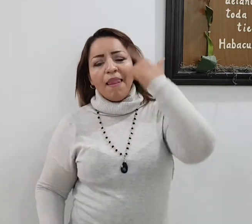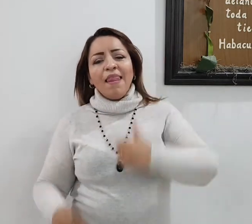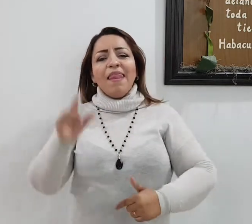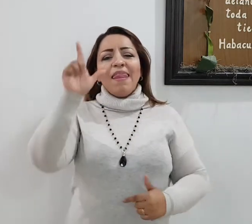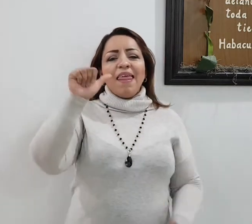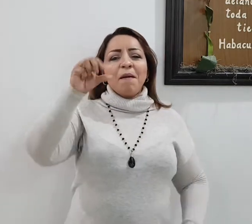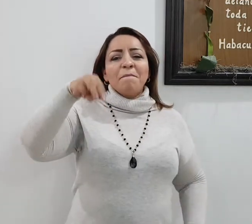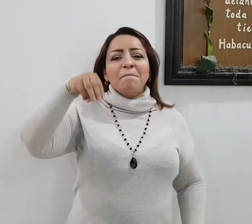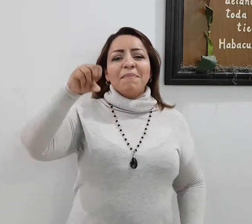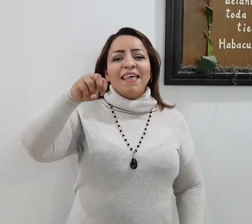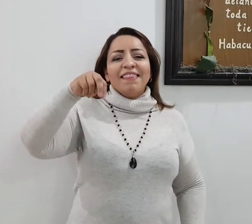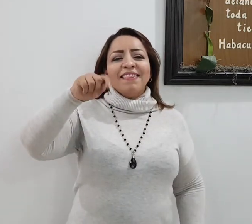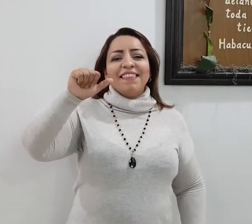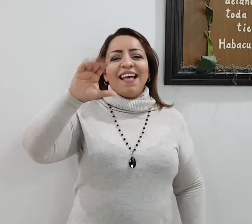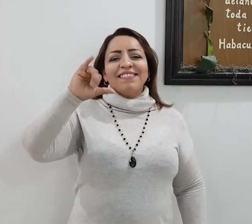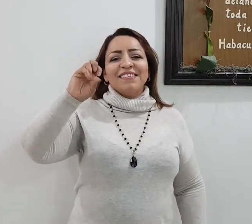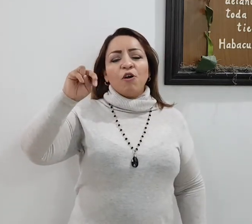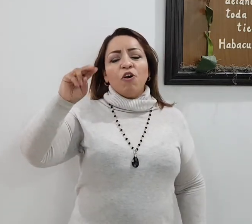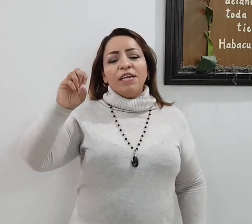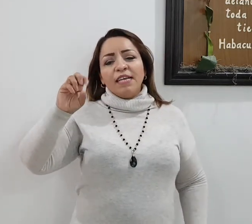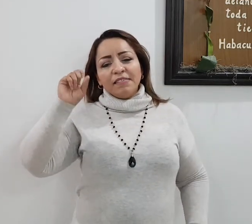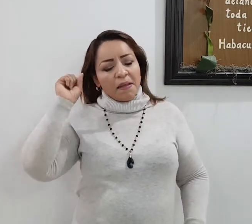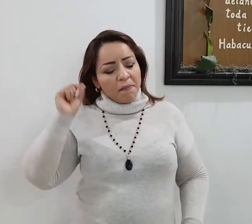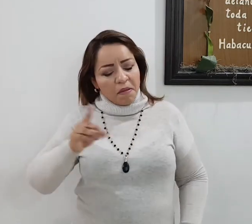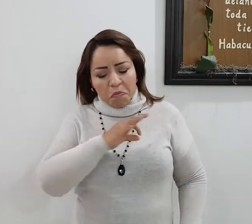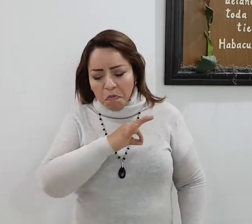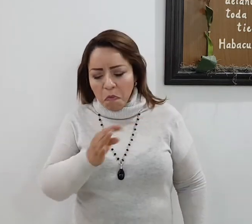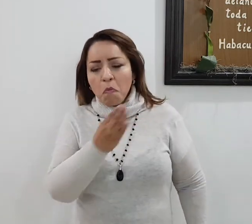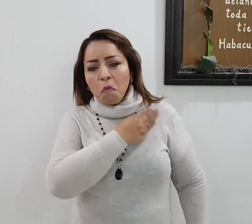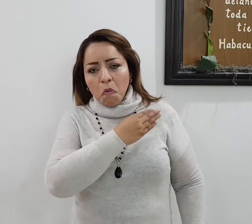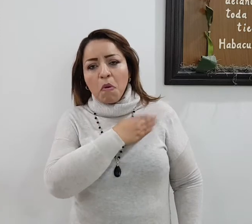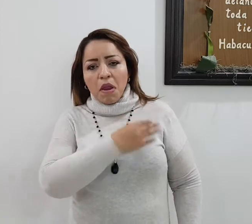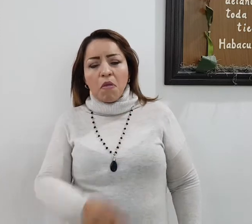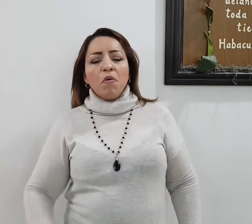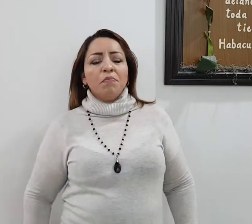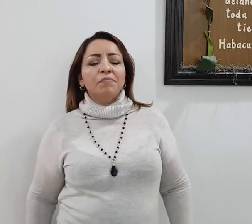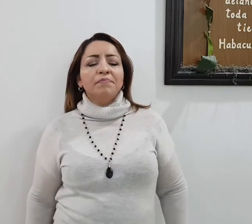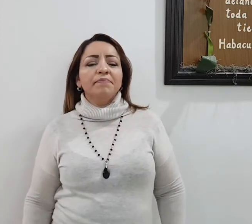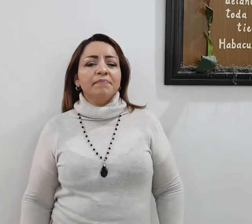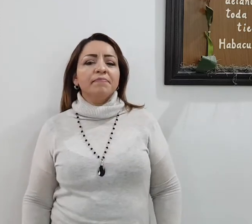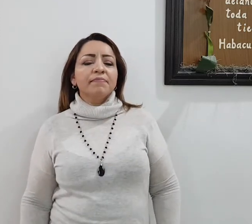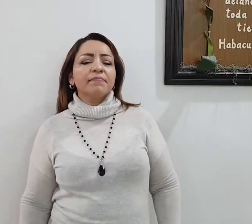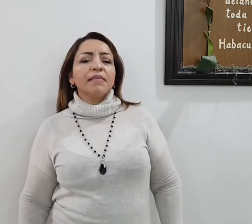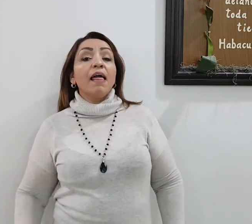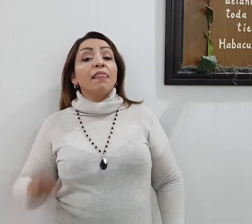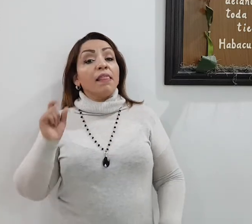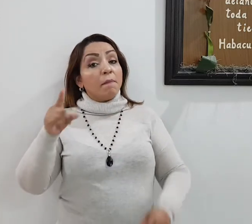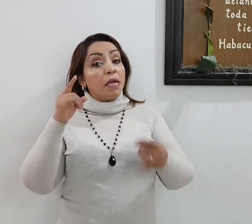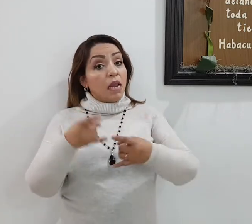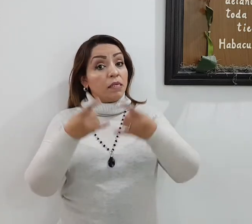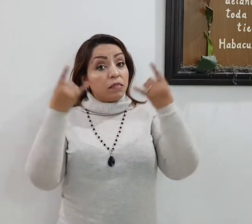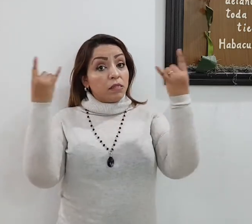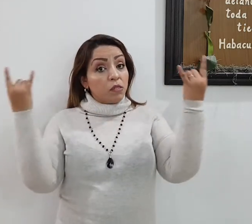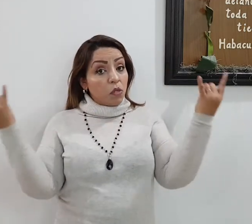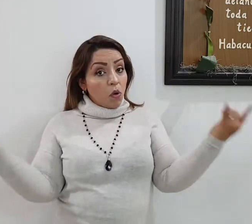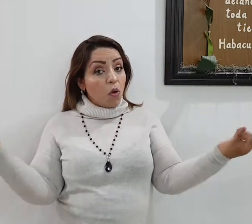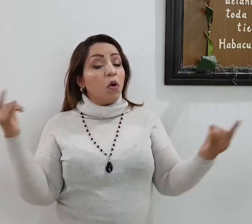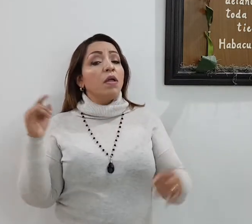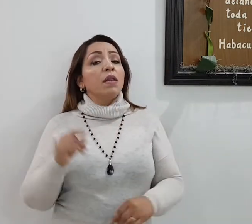ahí váyase con todos los que usted quiera. ¿Le gusta la historia universal? Prácticamente, hermanos, toda la Biblia es un